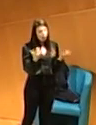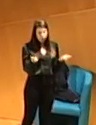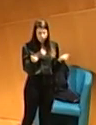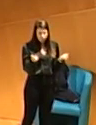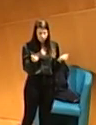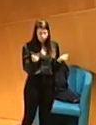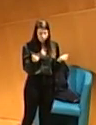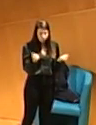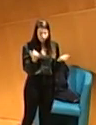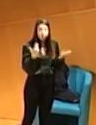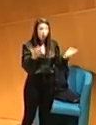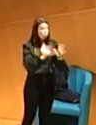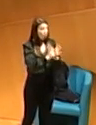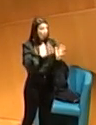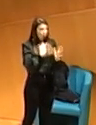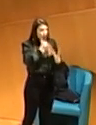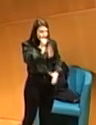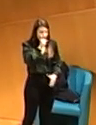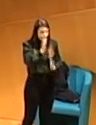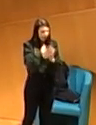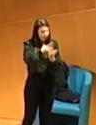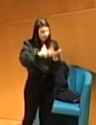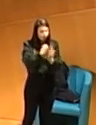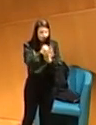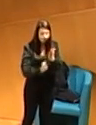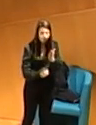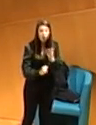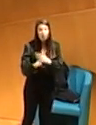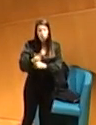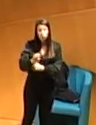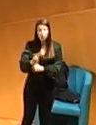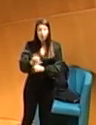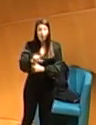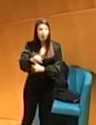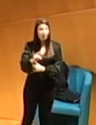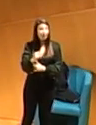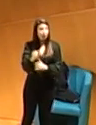quand j'ai vraiment travaillé sur le livre, Géraldine était dans un établissement où ça se passait très mal.